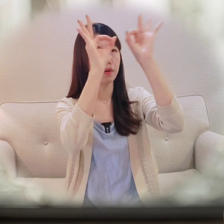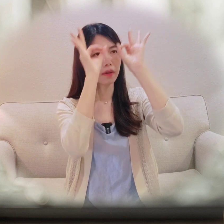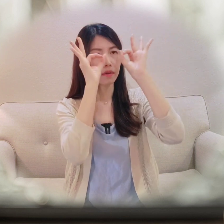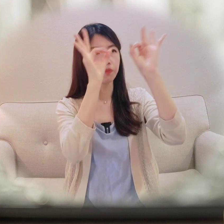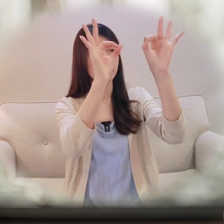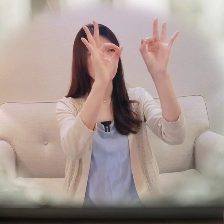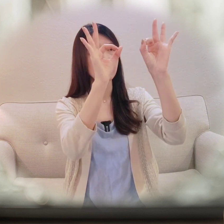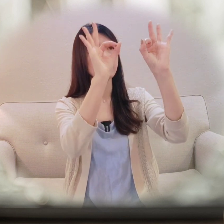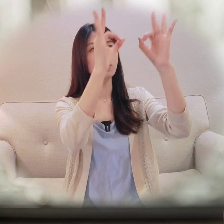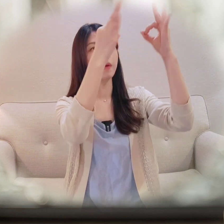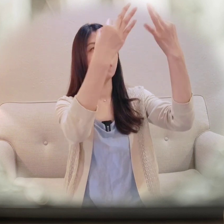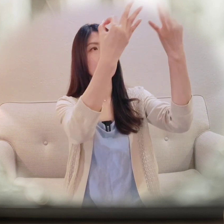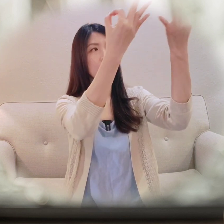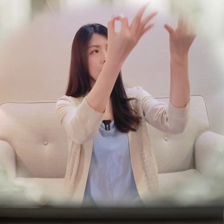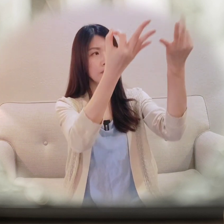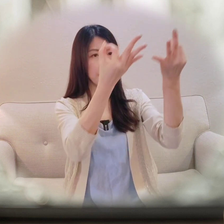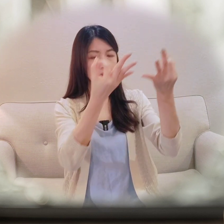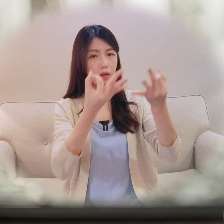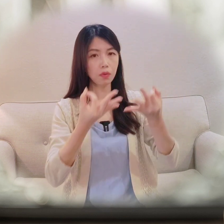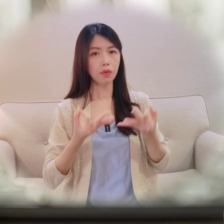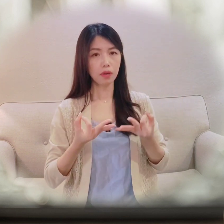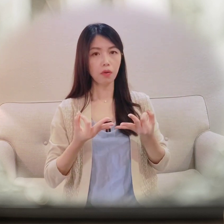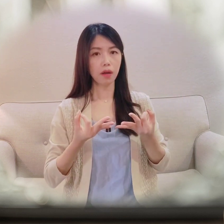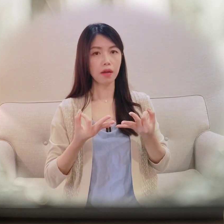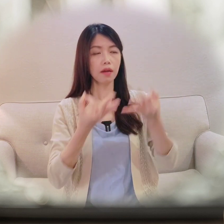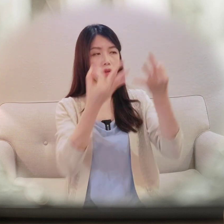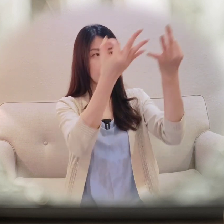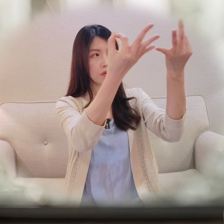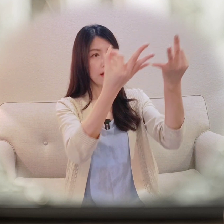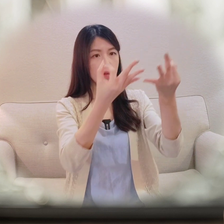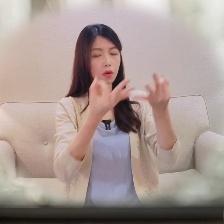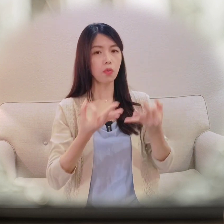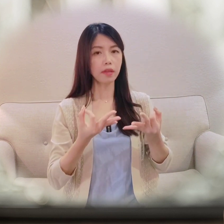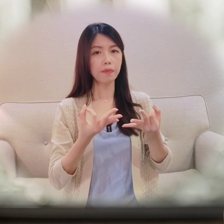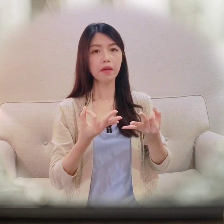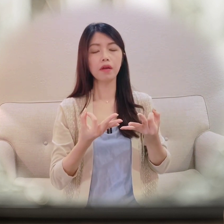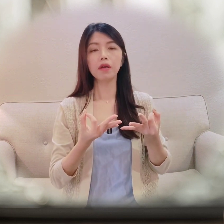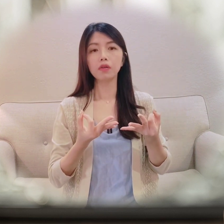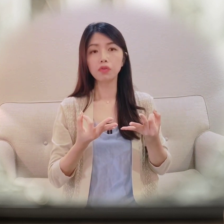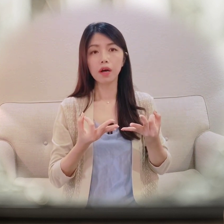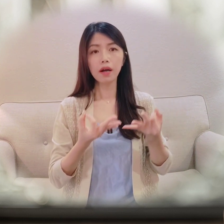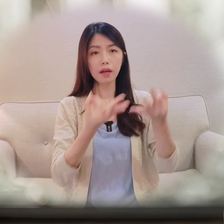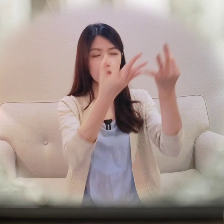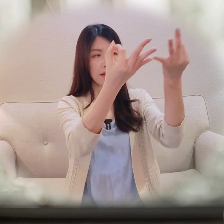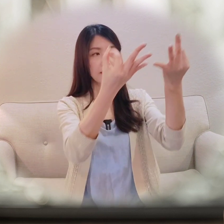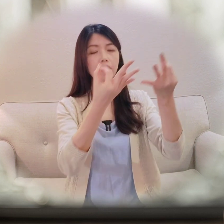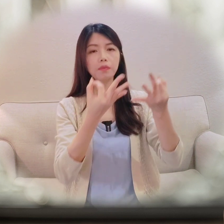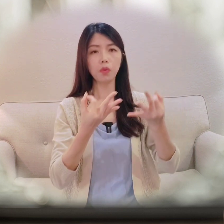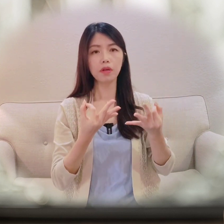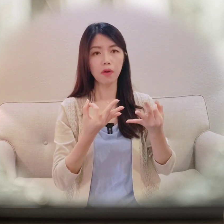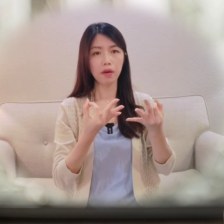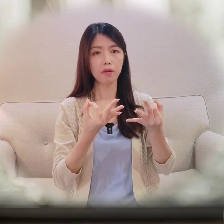거예요. 하지만 손을 바꿔서 반대로 이렇게 내 쪽을 향해서 오게 되면 누군가가